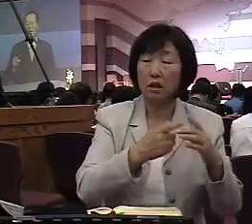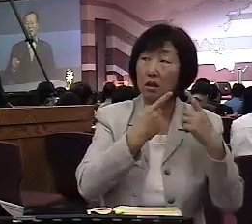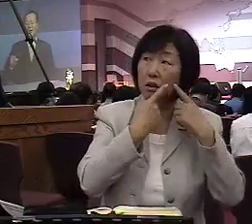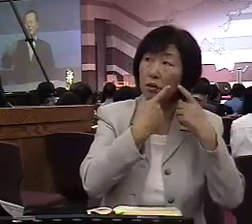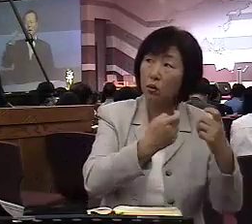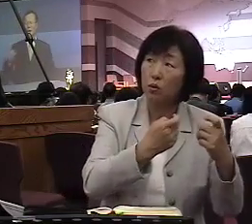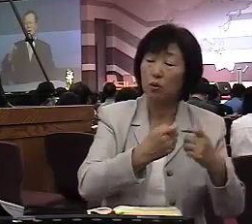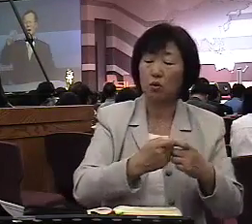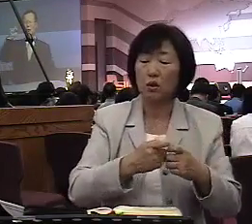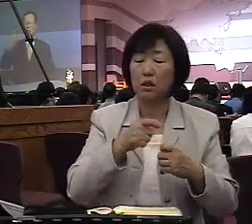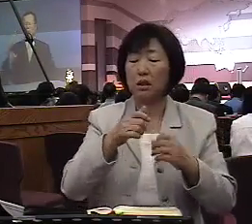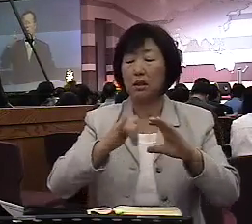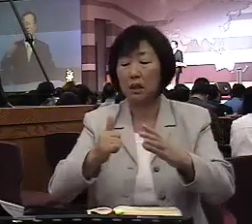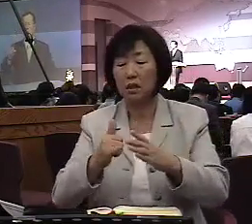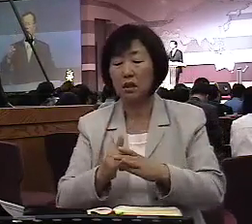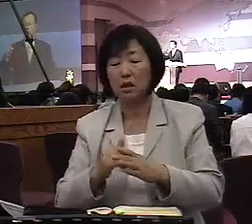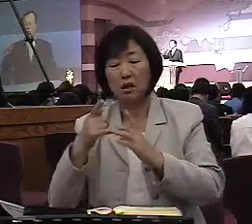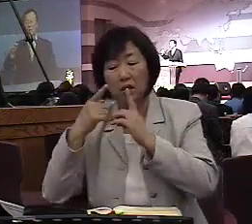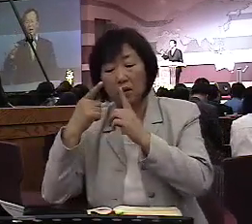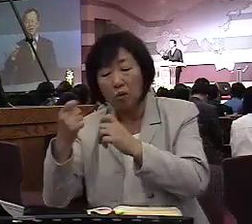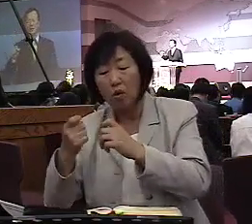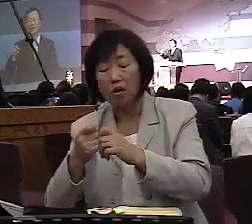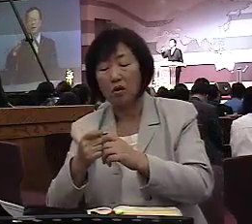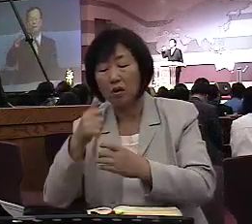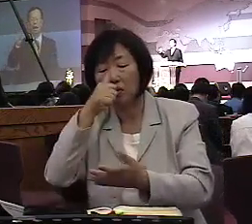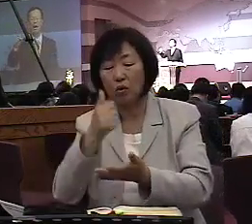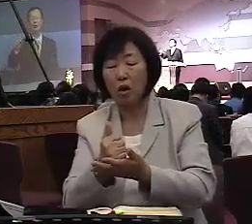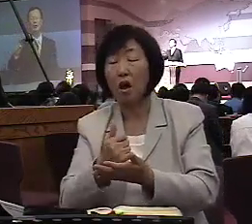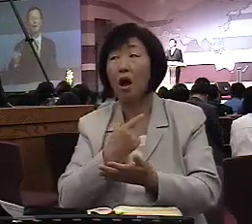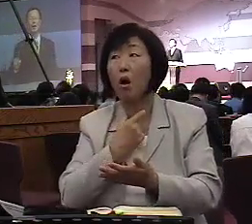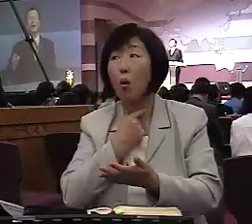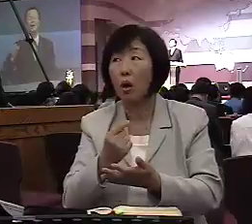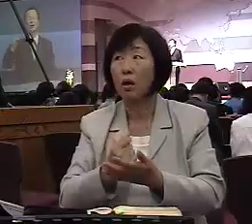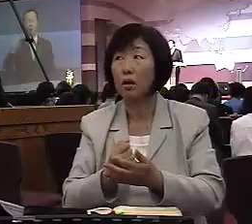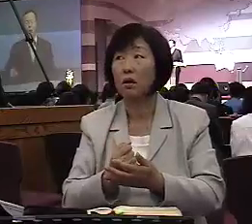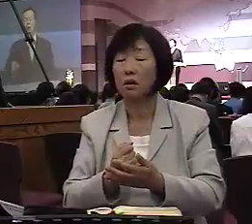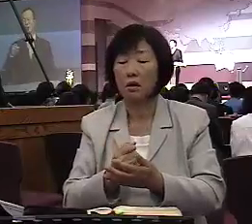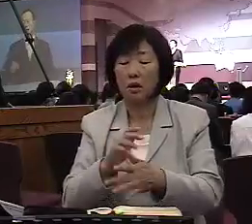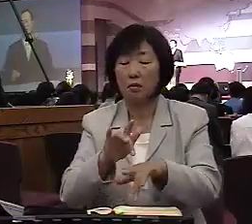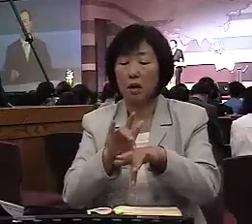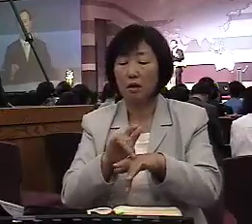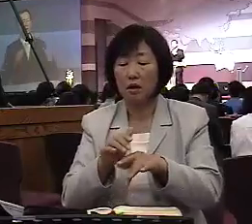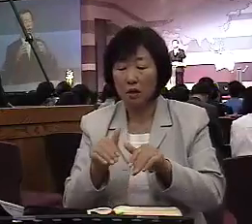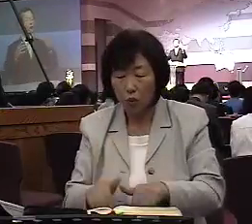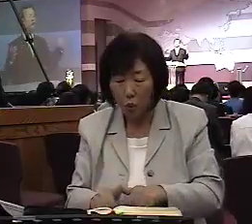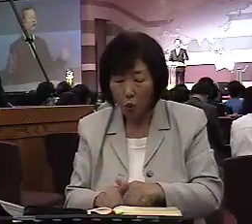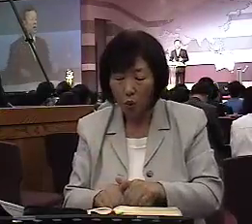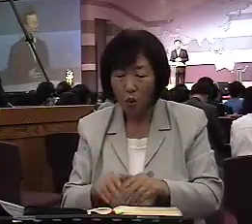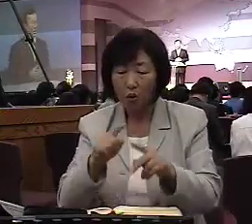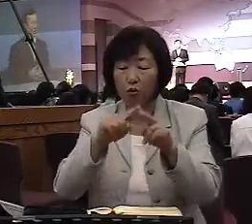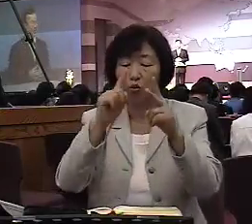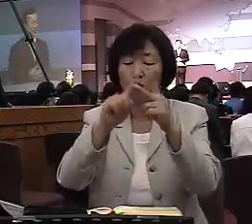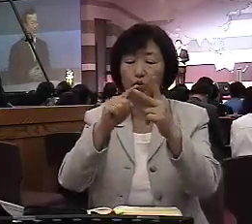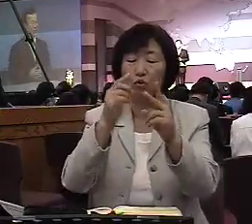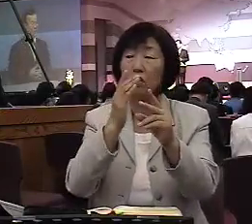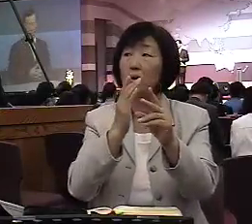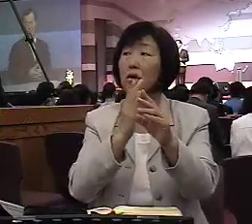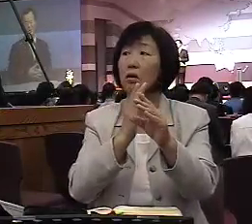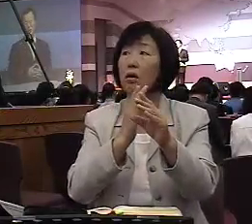유혹과 이 세상의 유혹과 죄악을 주관하는 마귀의 종노릇하든지 둘 중에